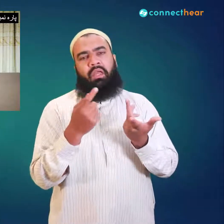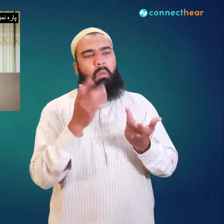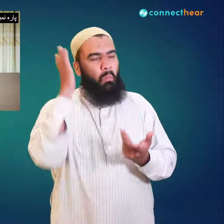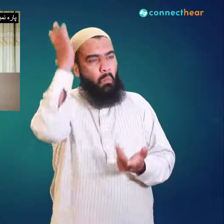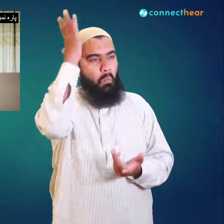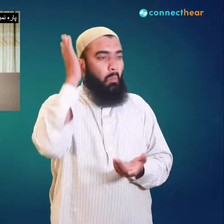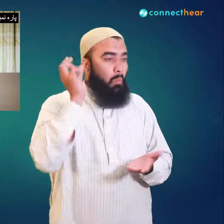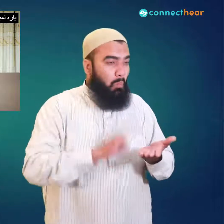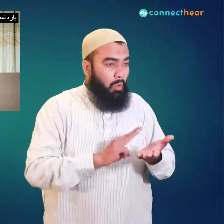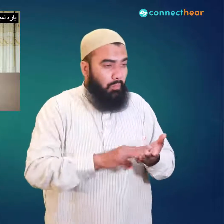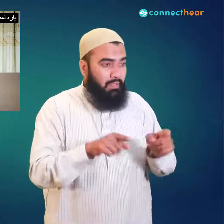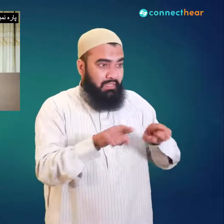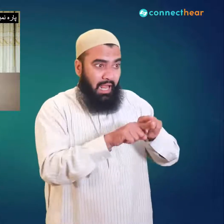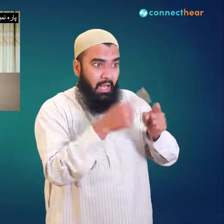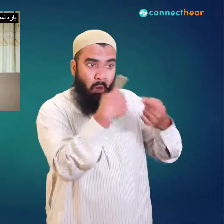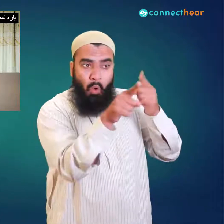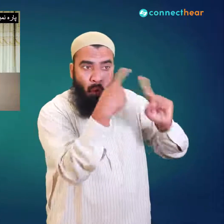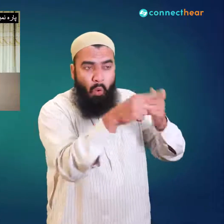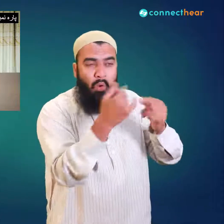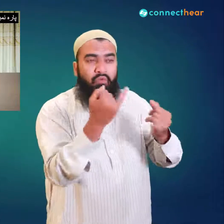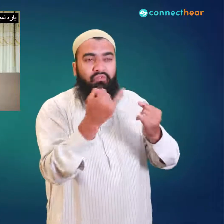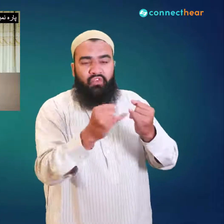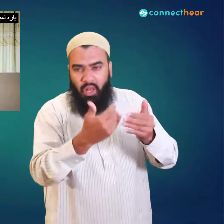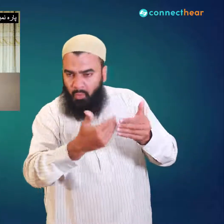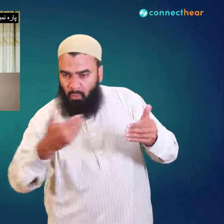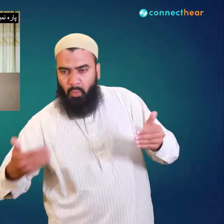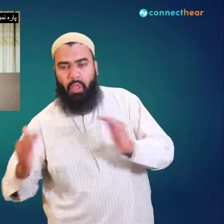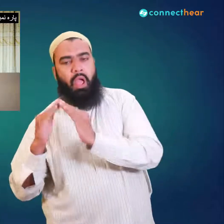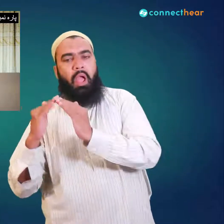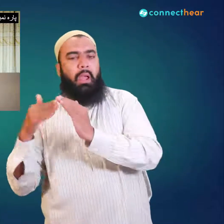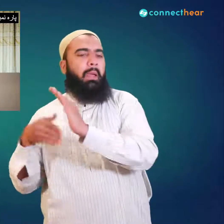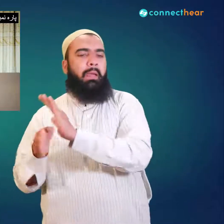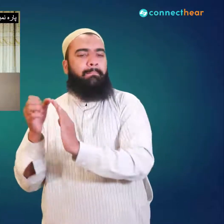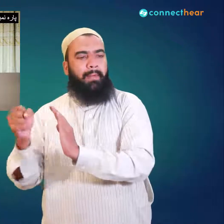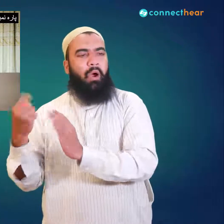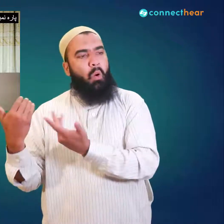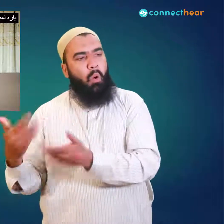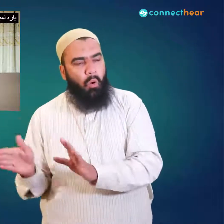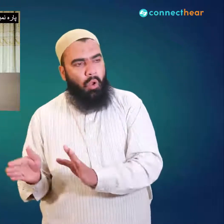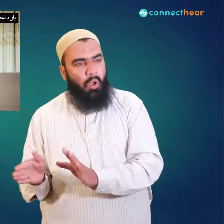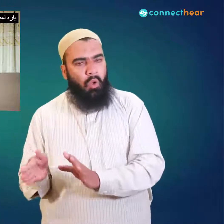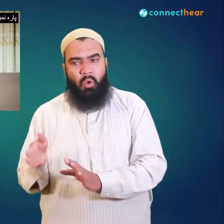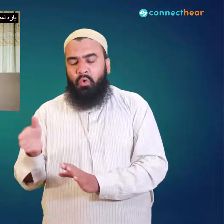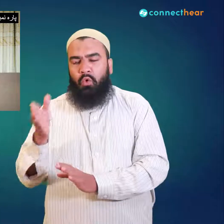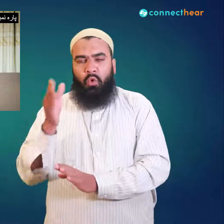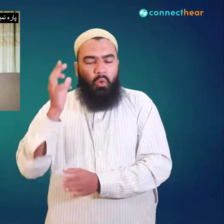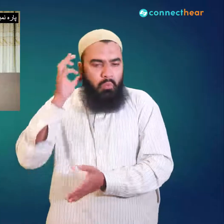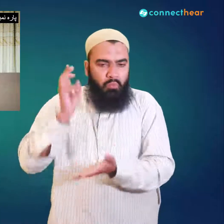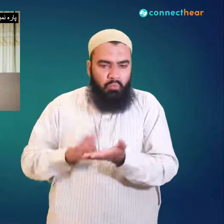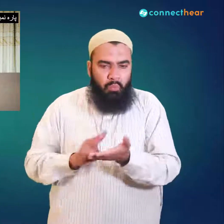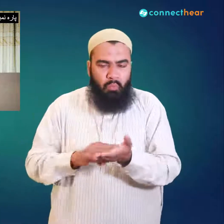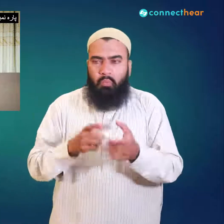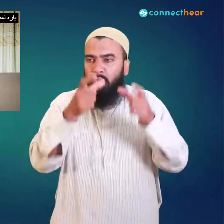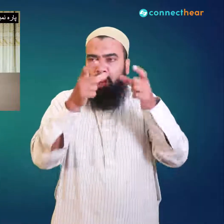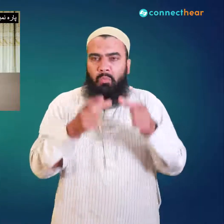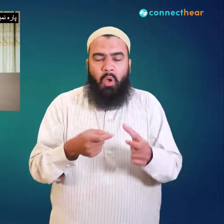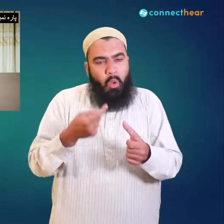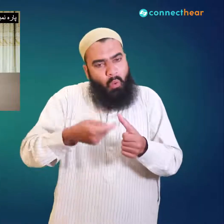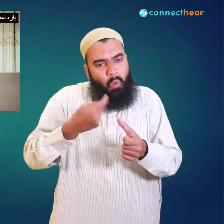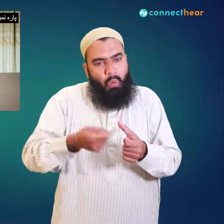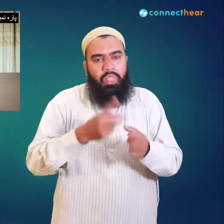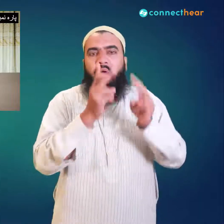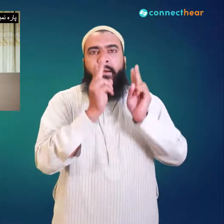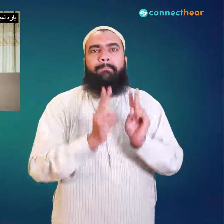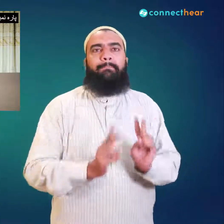تھے، ان کے دل میں ندامت تھی، تو اس کے لیے انہوں نے اپنے آپ کو مسجد نبی کے ستونوں